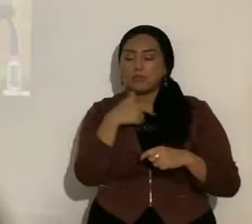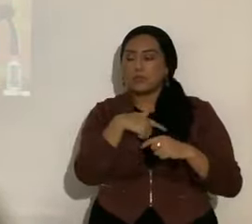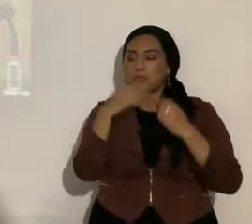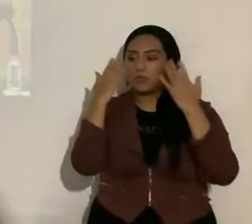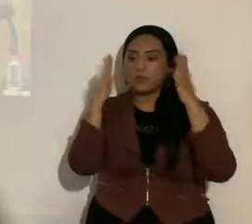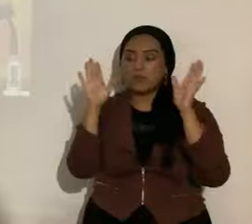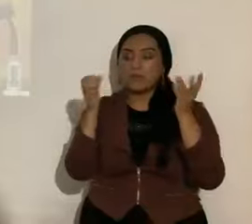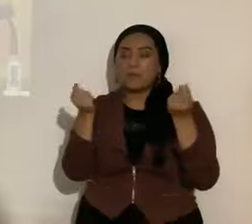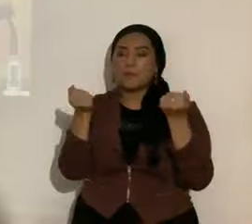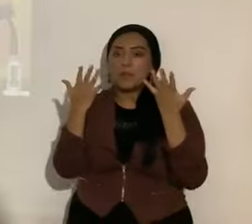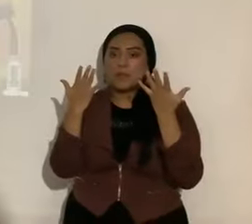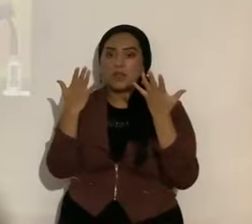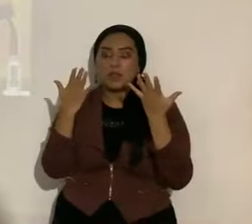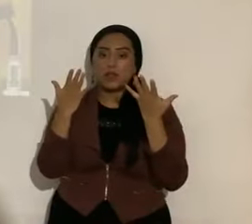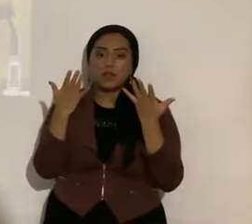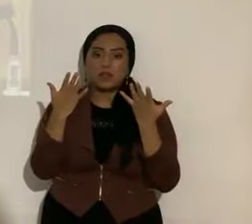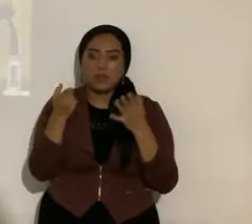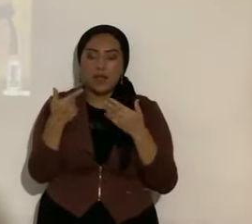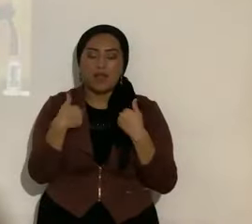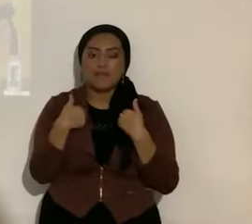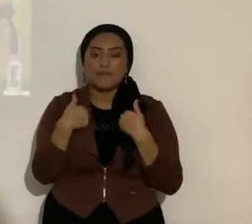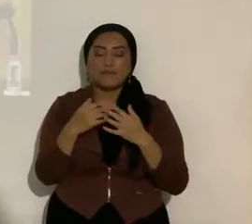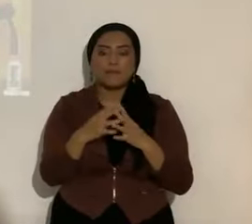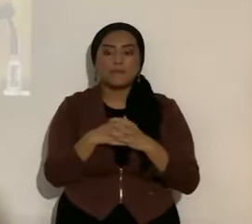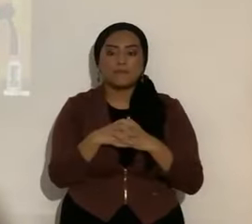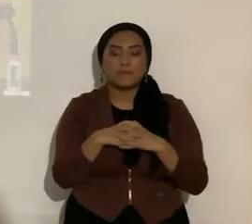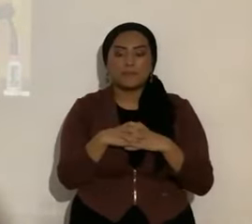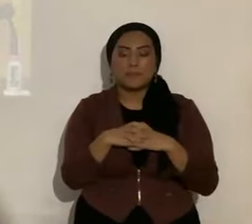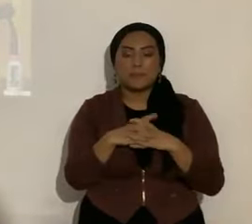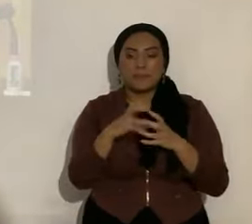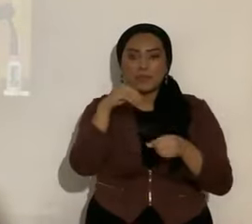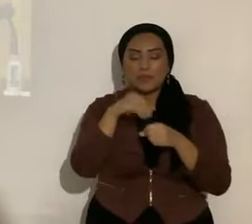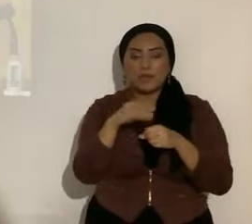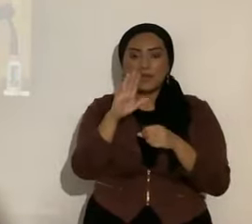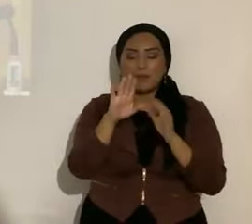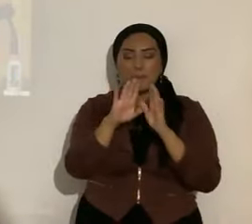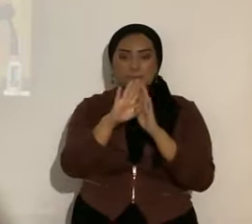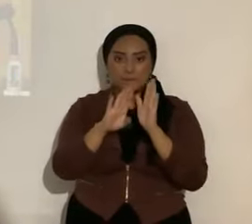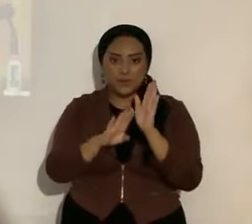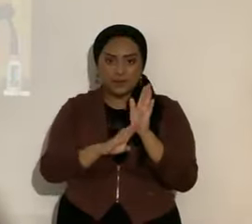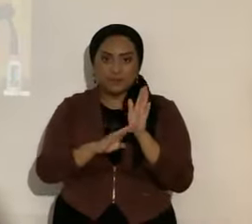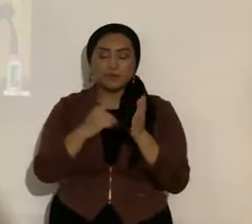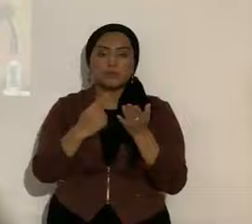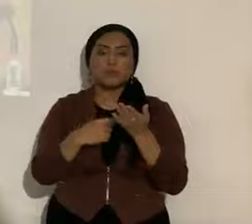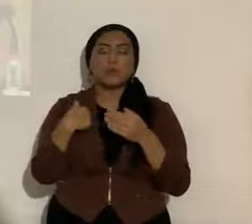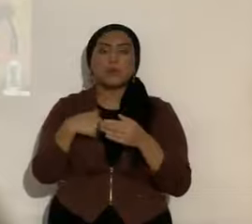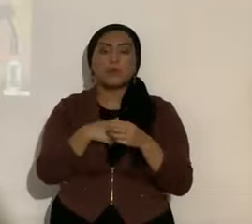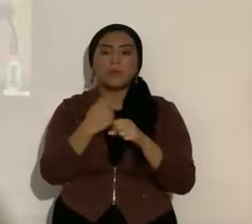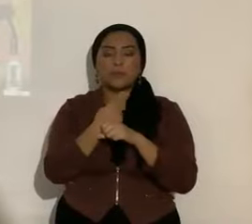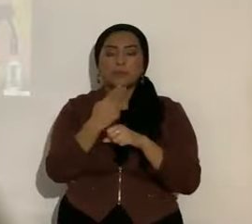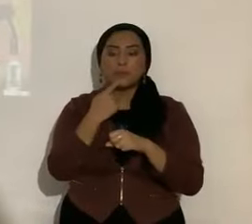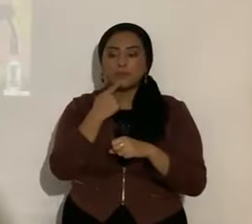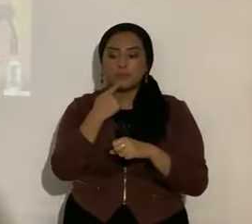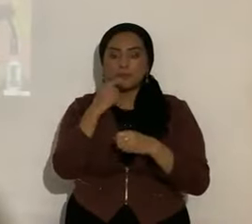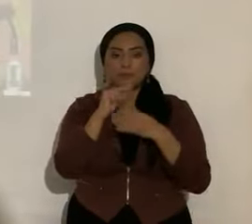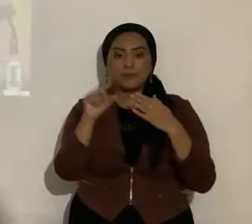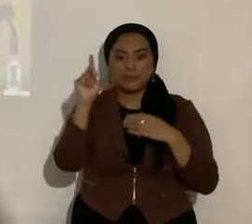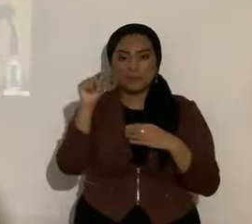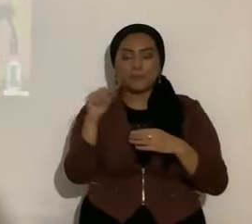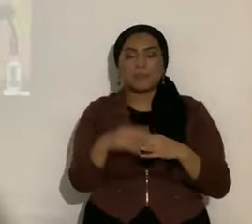cuánta edad tendría Eliseo. Y aquí en tu Biblia, en las Biblias que a veces manejamos, vean cómo dice el verso